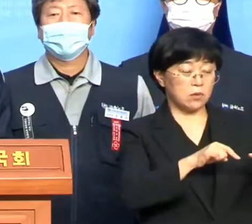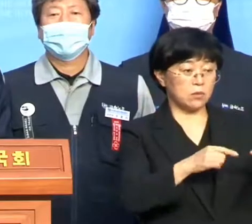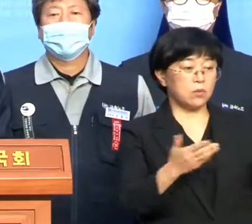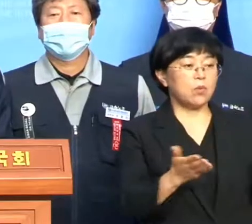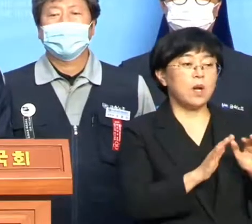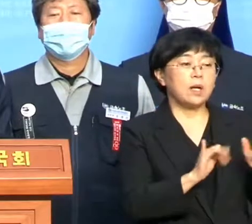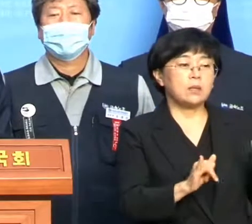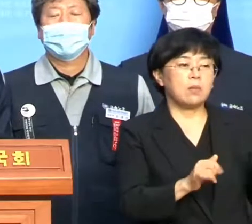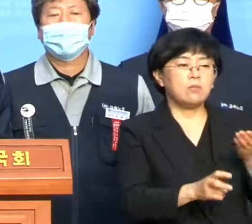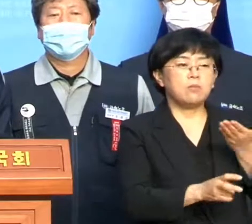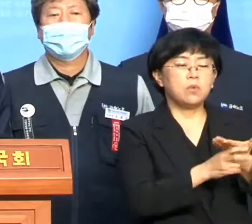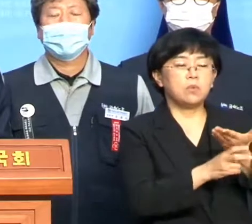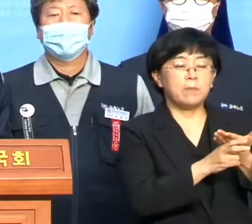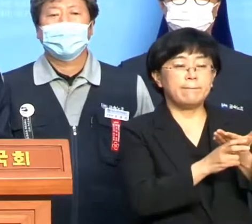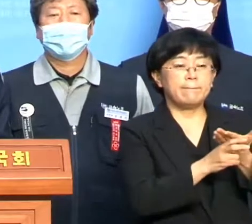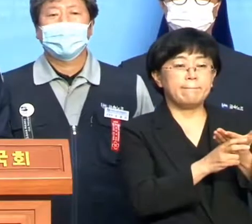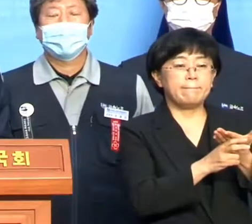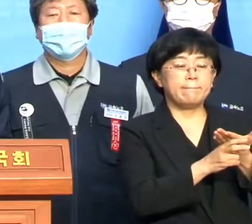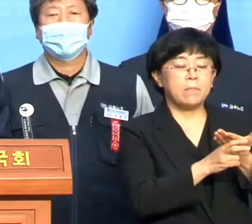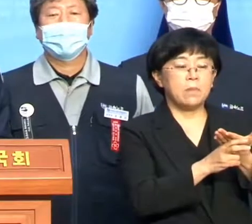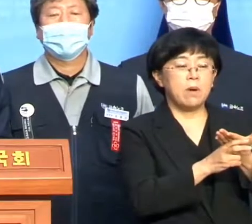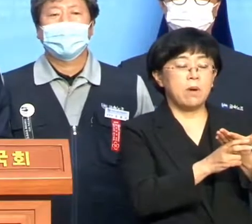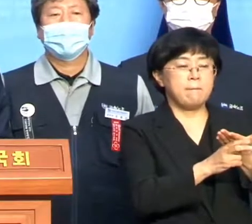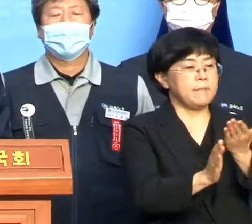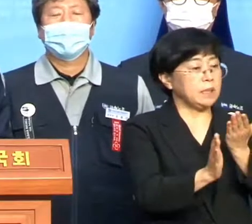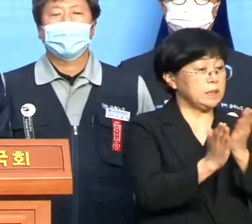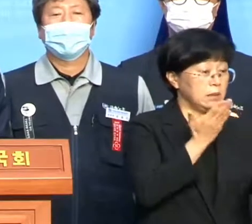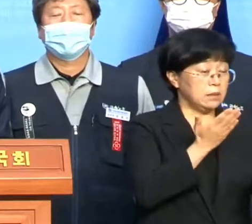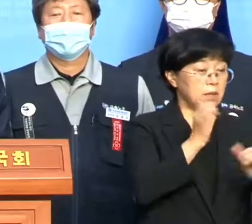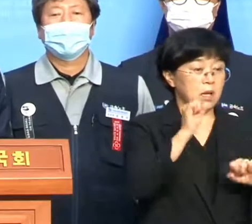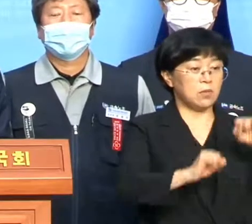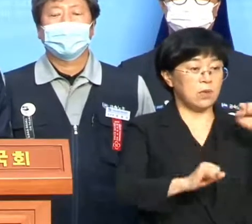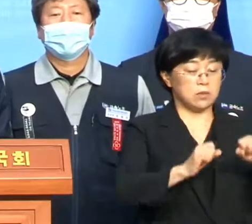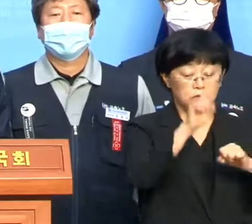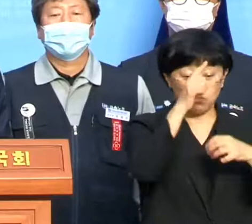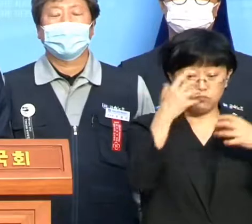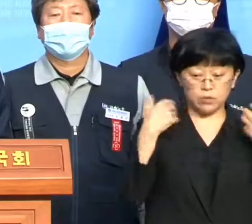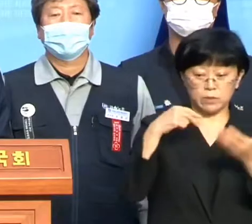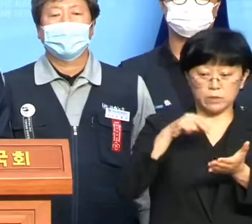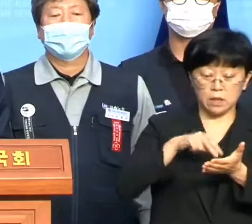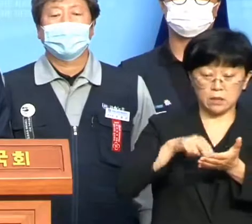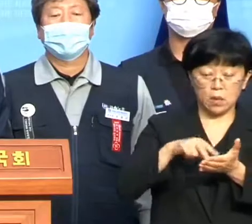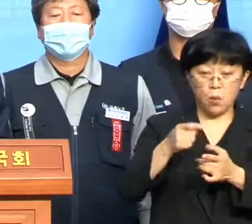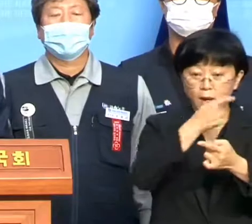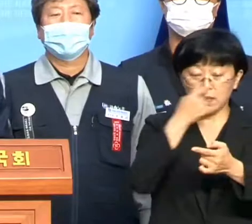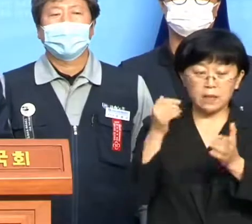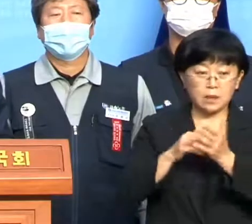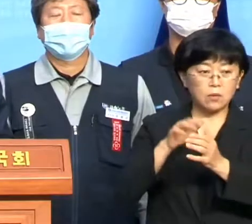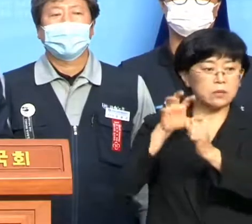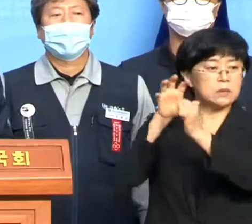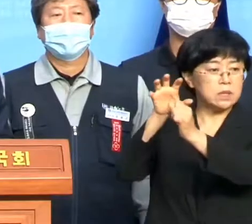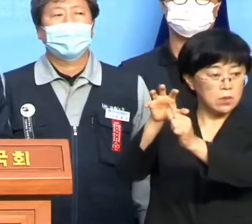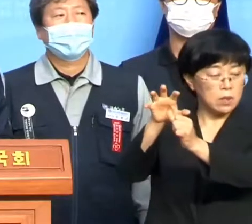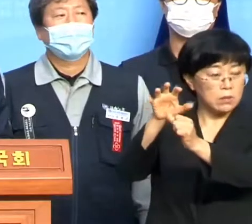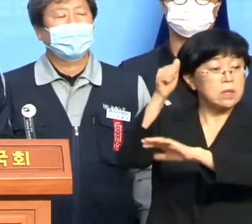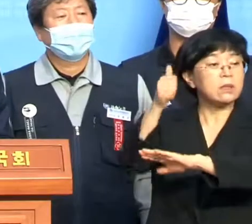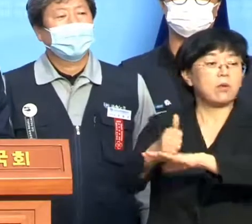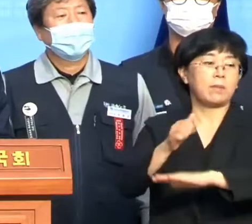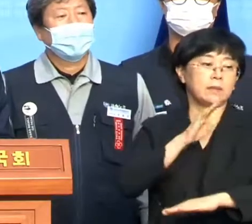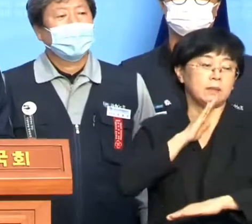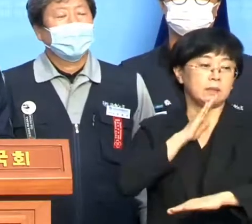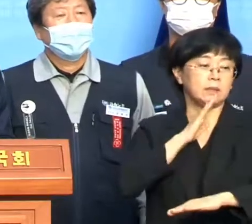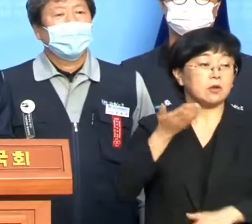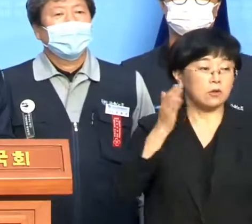노동자들의 대한 불법적이고 불공정한 형태들을 정부가 확인하고 제재를 결정한 의미있는 결과였습니다